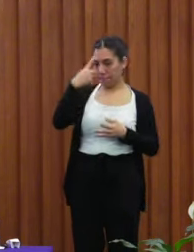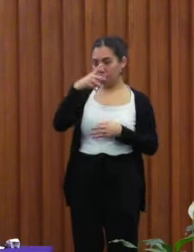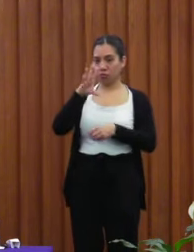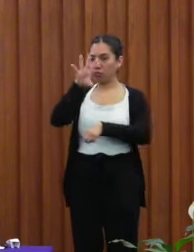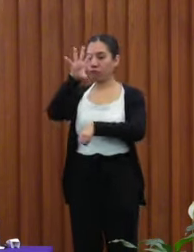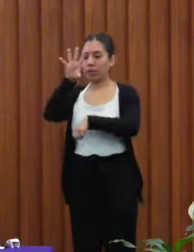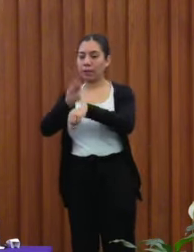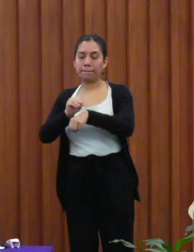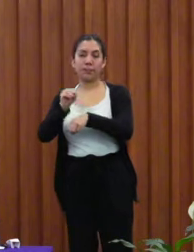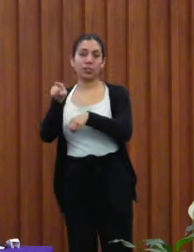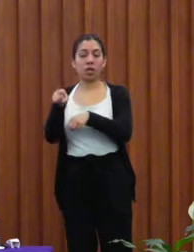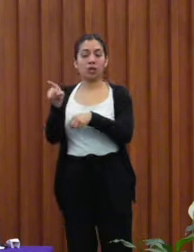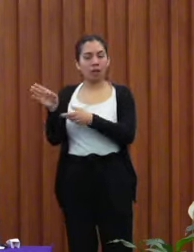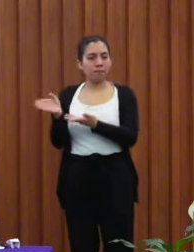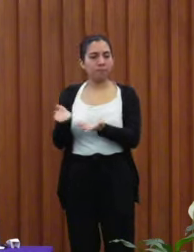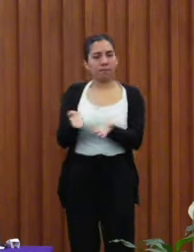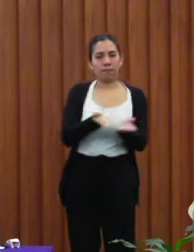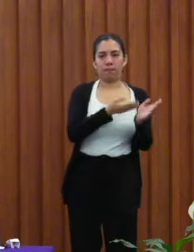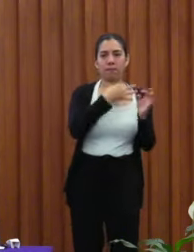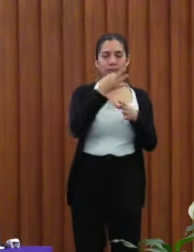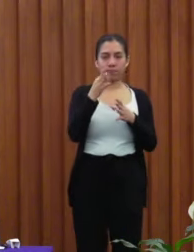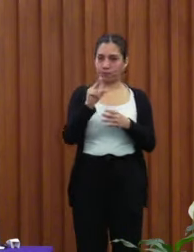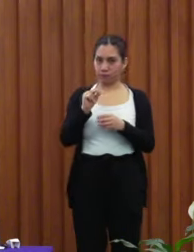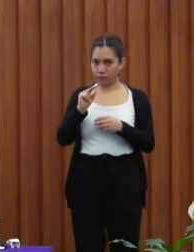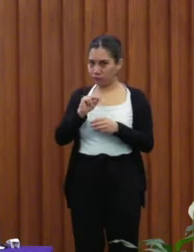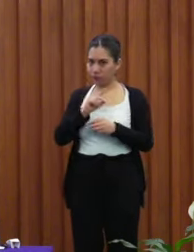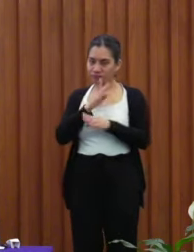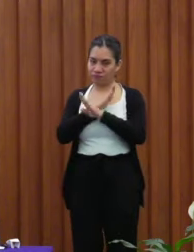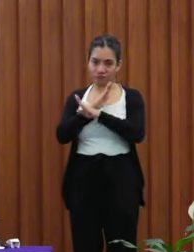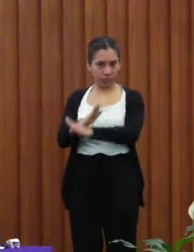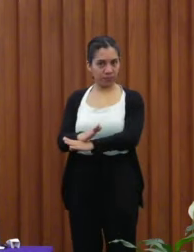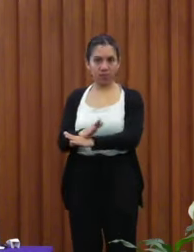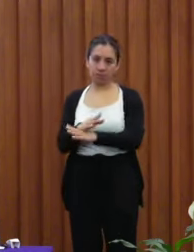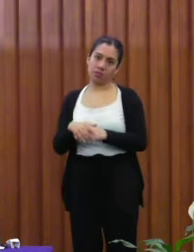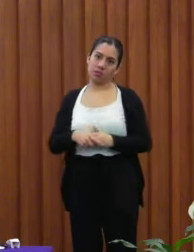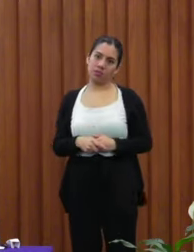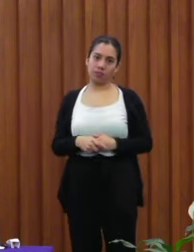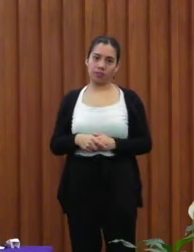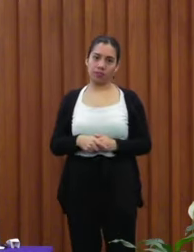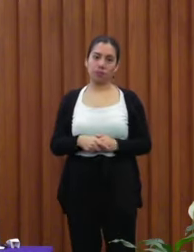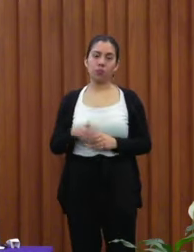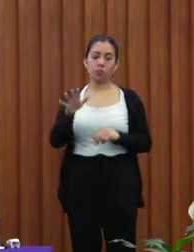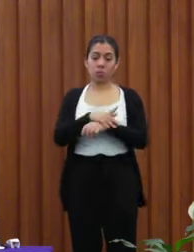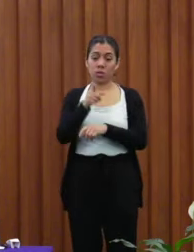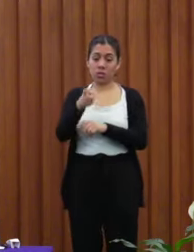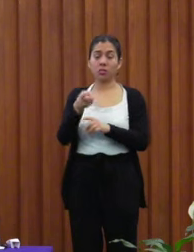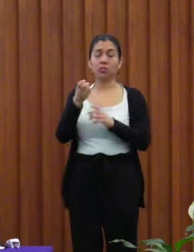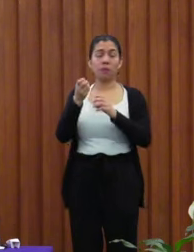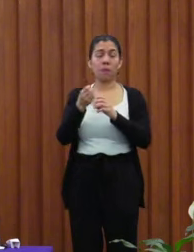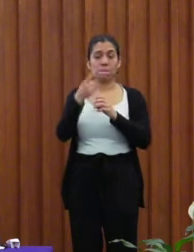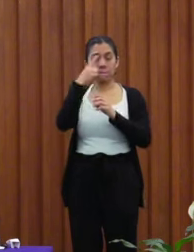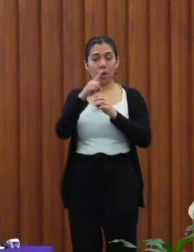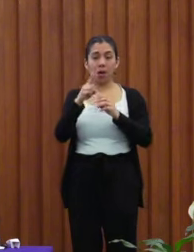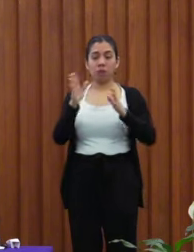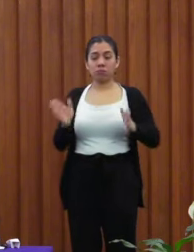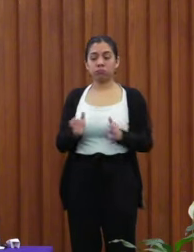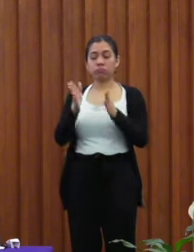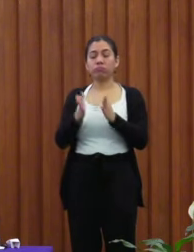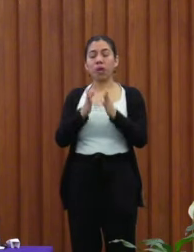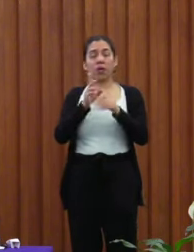agenda. Esta es una agenda básicamente, y lo tenemos que ver así, de derechos humanos, y por lo tanto, bueno, la